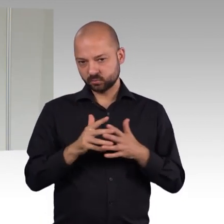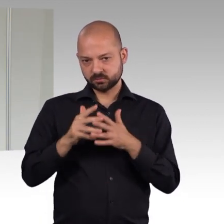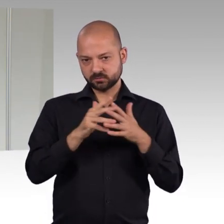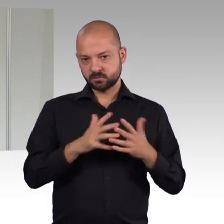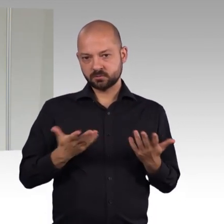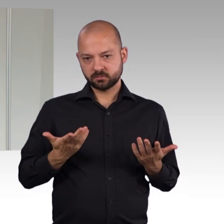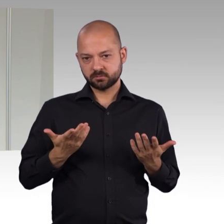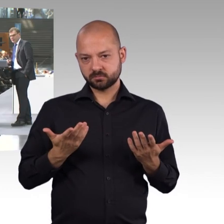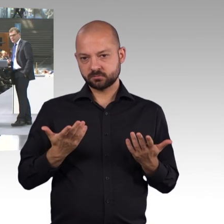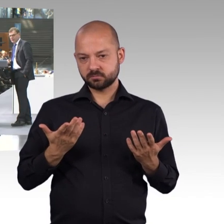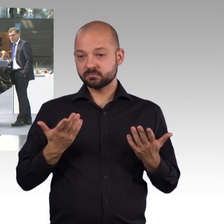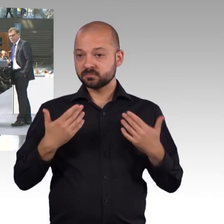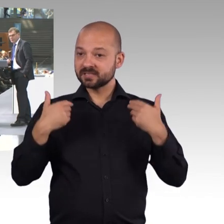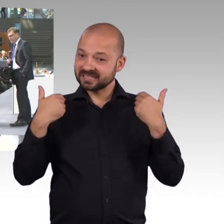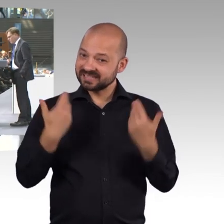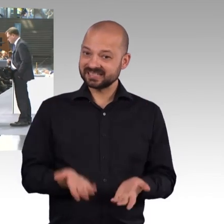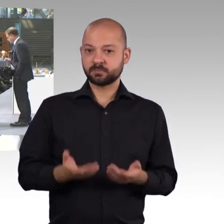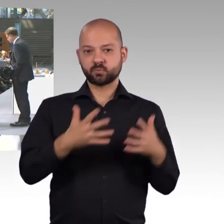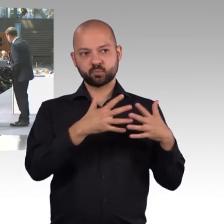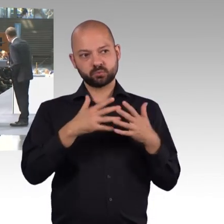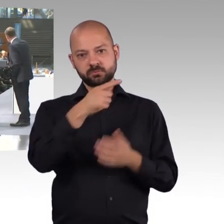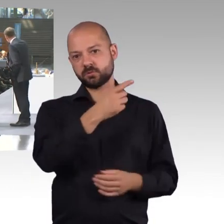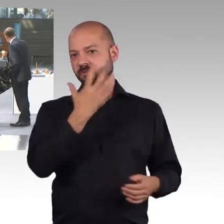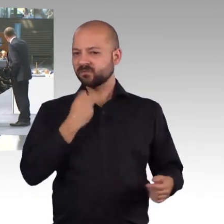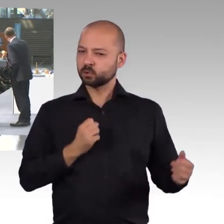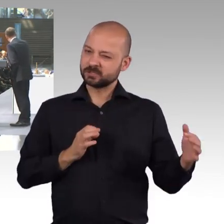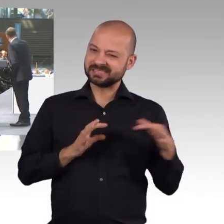unser wichtigster Bündnispartner, liebe Kolleginnen und Kollegen.